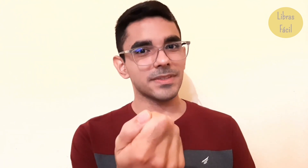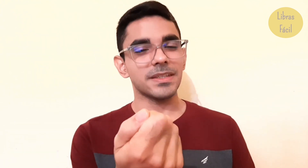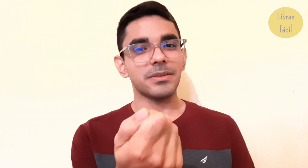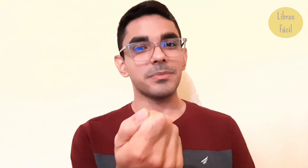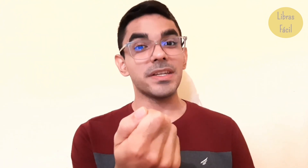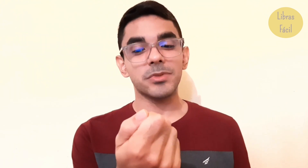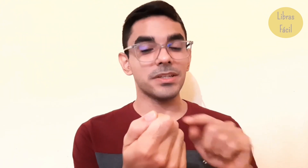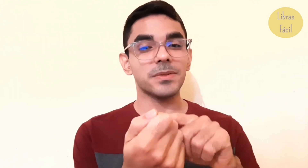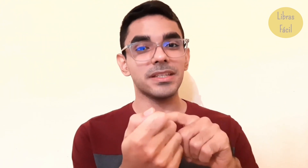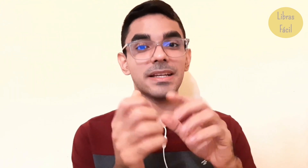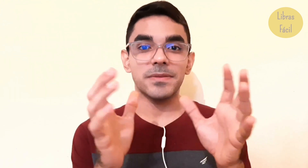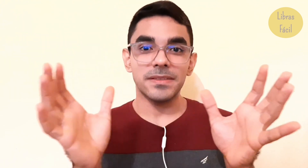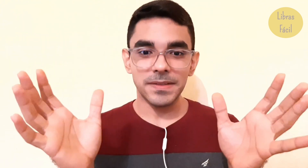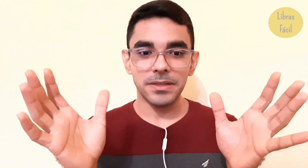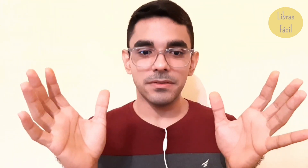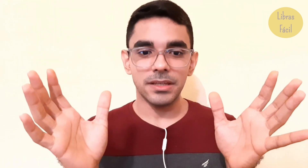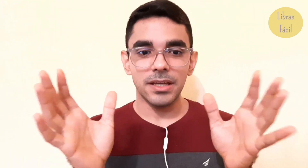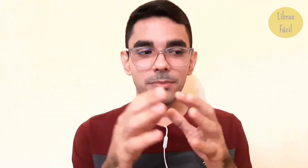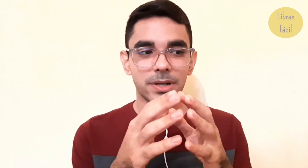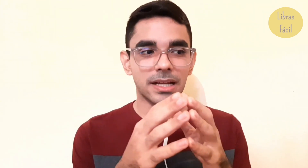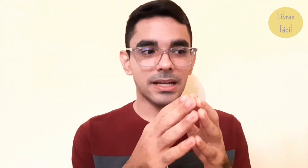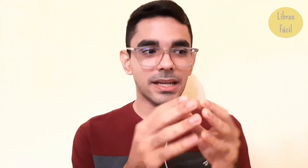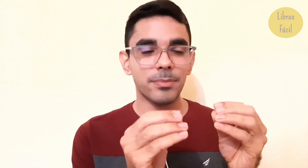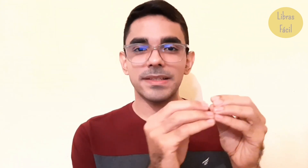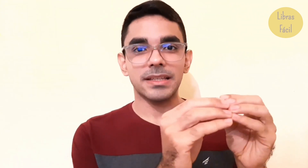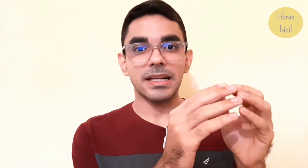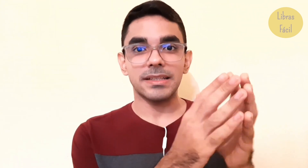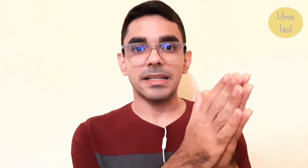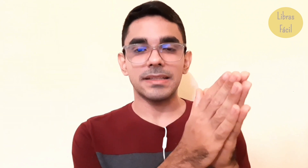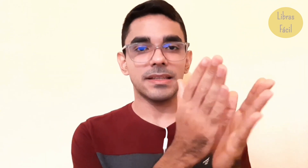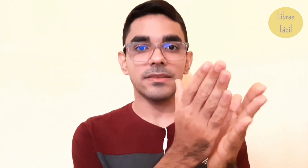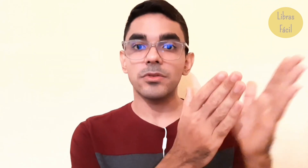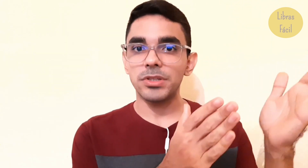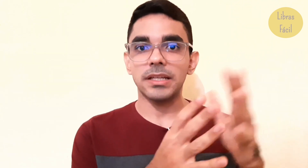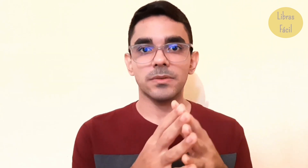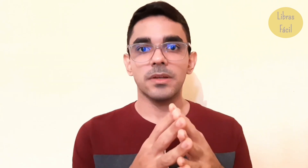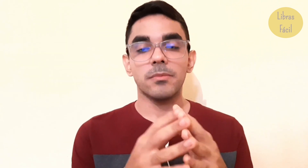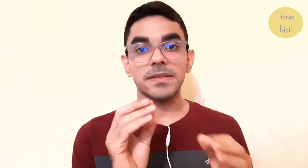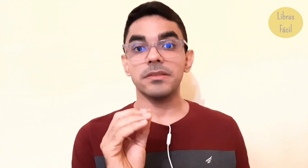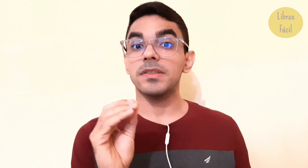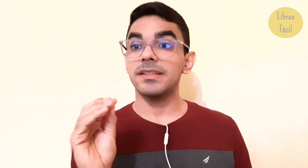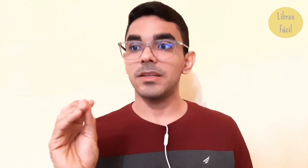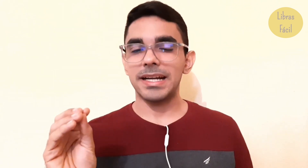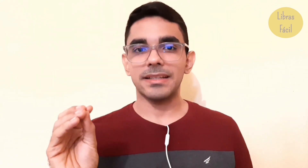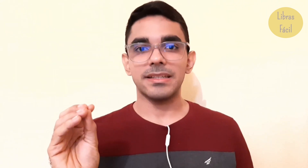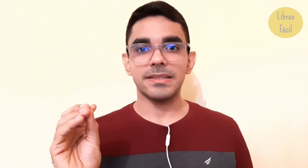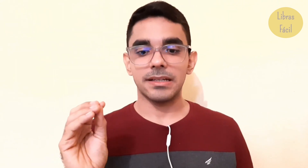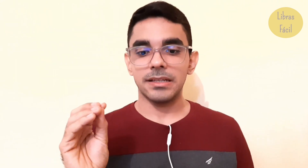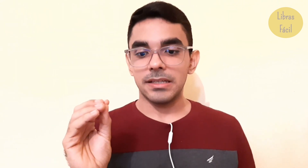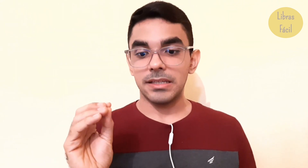sinal. Mesmo que isso aqui, às vezes, vai servir para representar as ideias dos objetos. Mas se você tem uma característica e